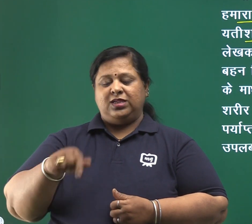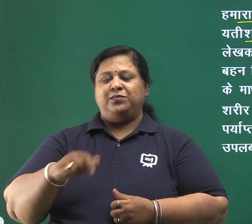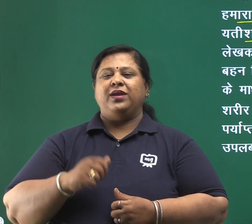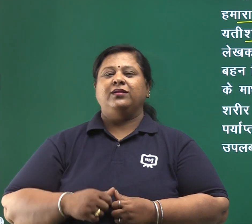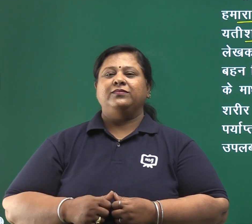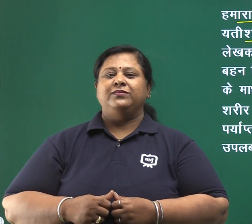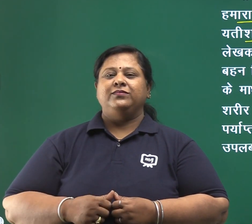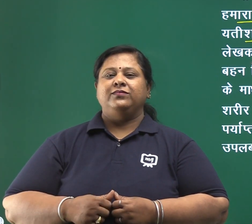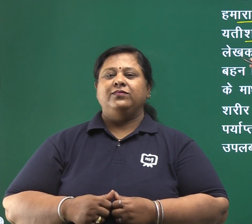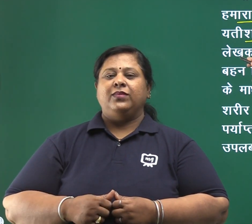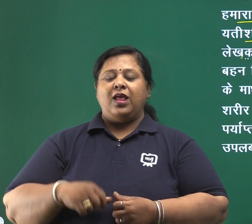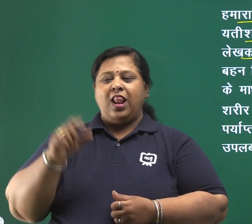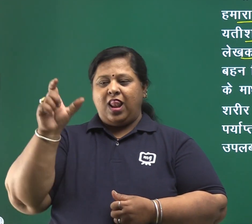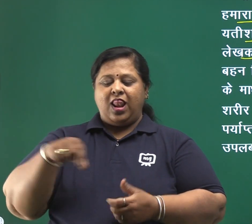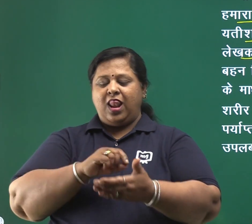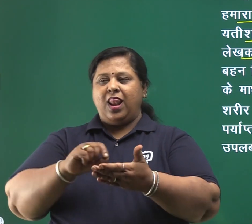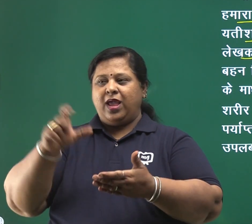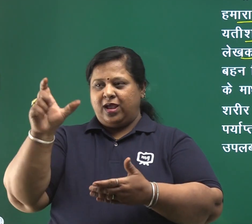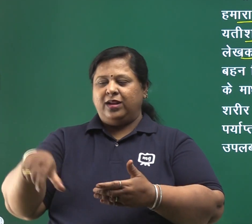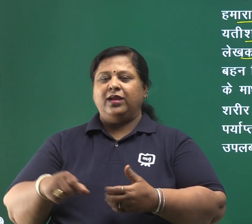इसमें लेखक ने